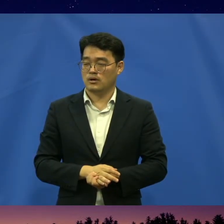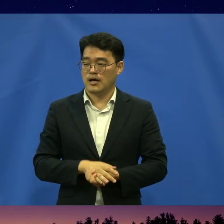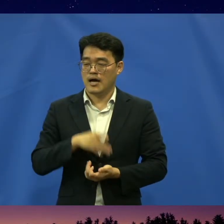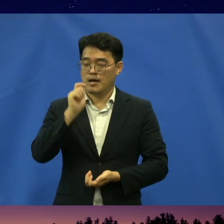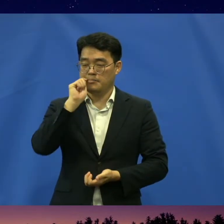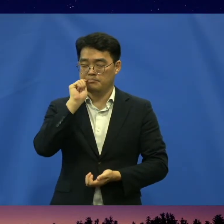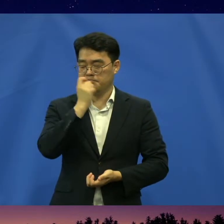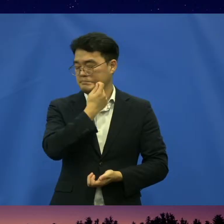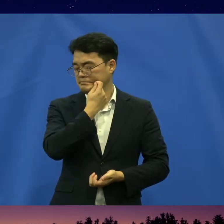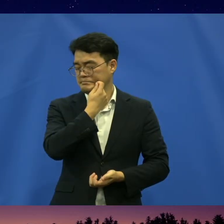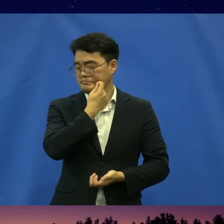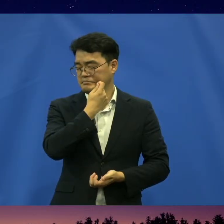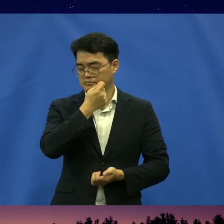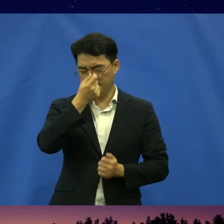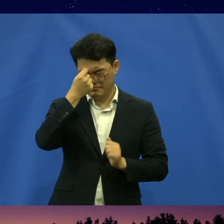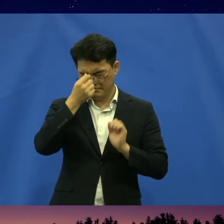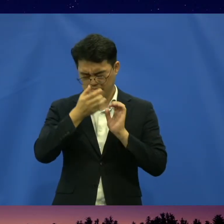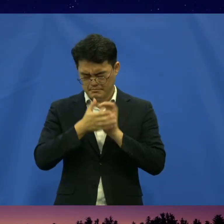여러분, 이